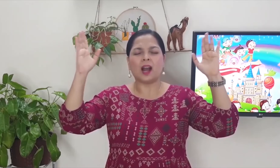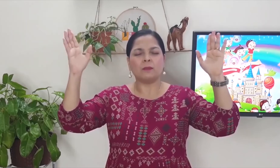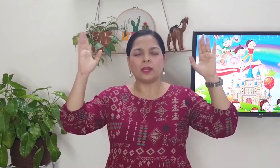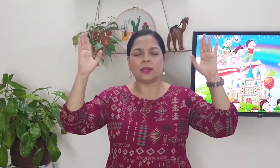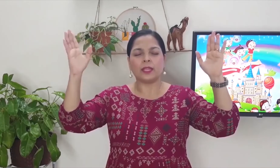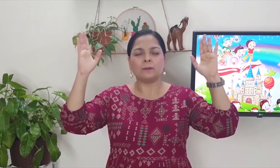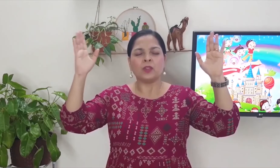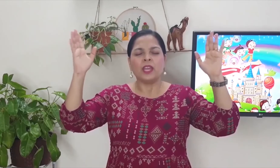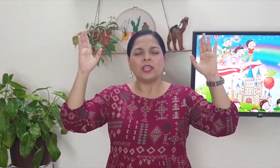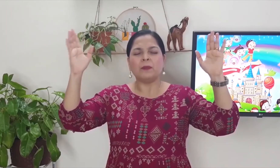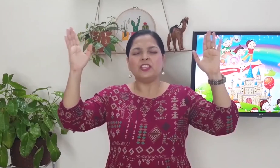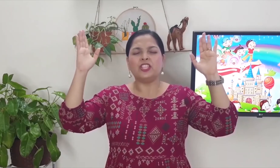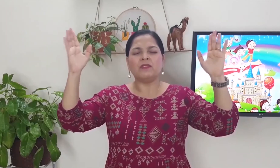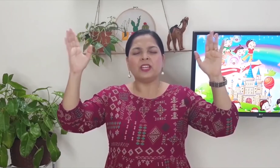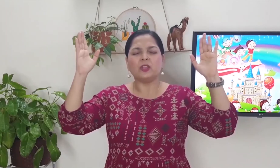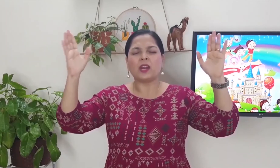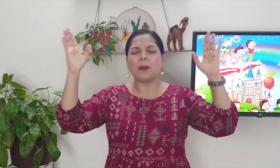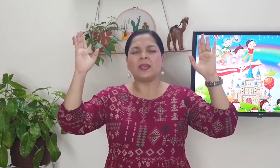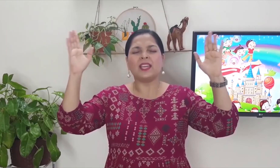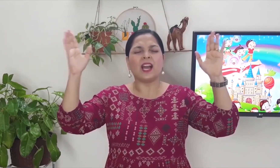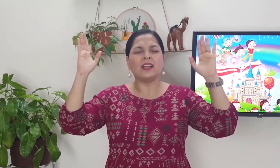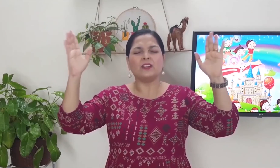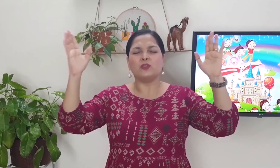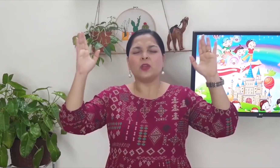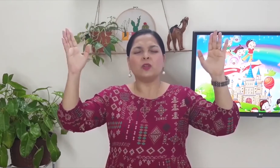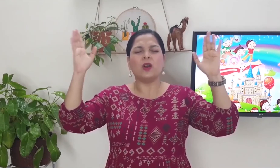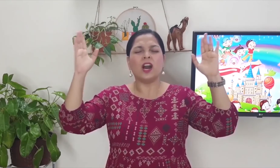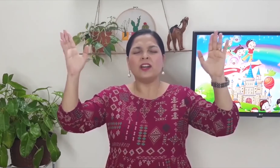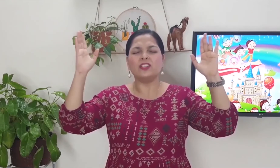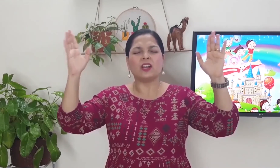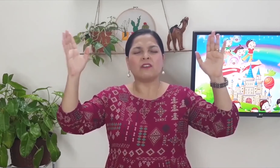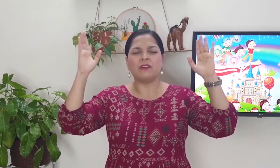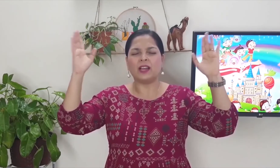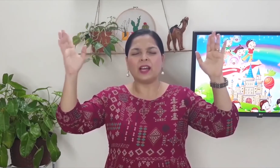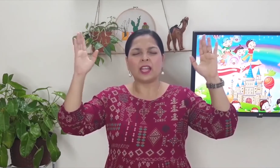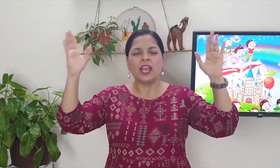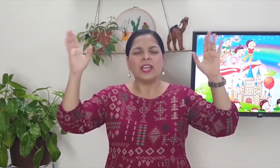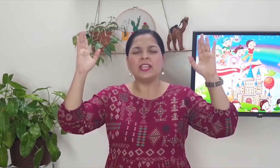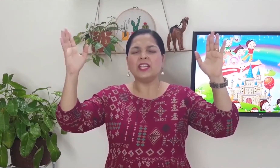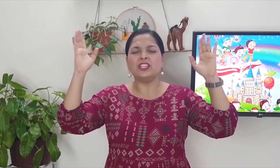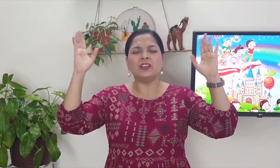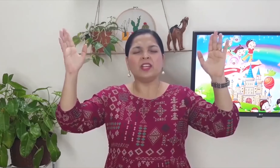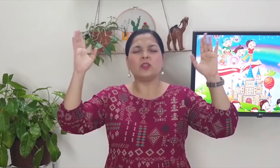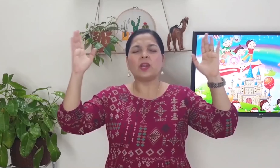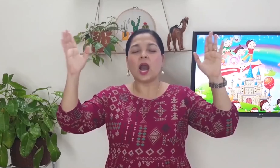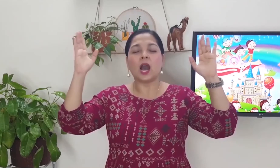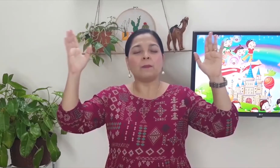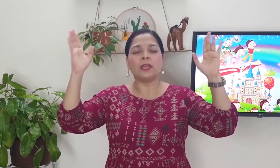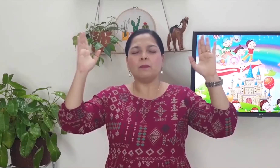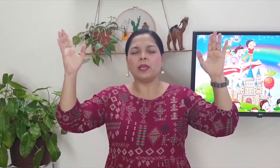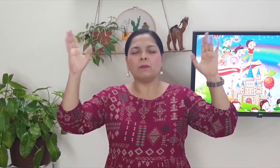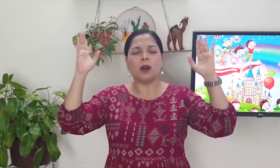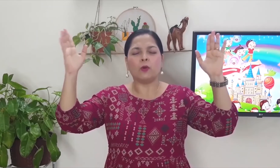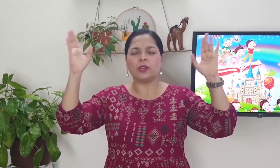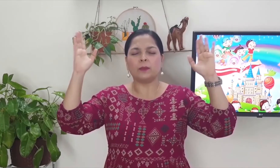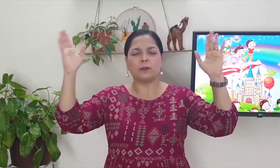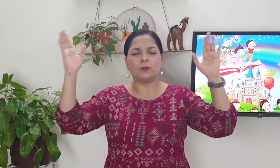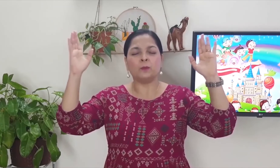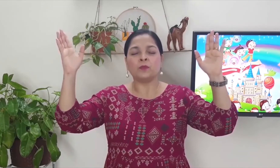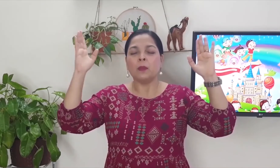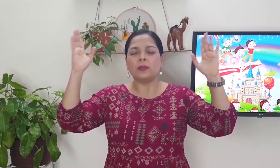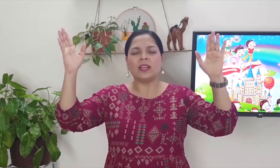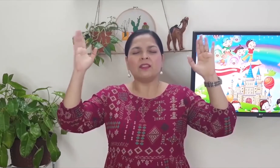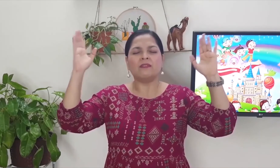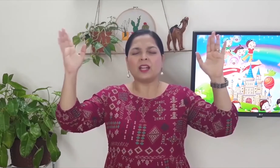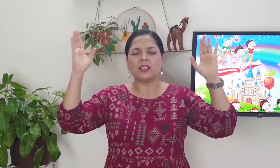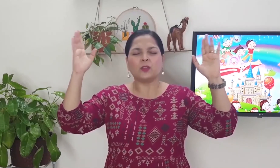अब यिनीहरूले हरेक ठाउँहरूमा चाहिँ सुसमाचार प्रचारलाई सुसमाचारलाई फैलाउँदैछन् र यिनीहरू हरेकको जीवनबाट तपाईँको नाउँलाई